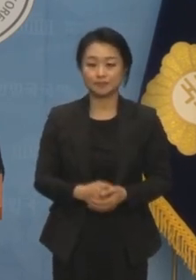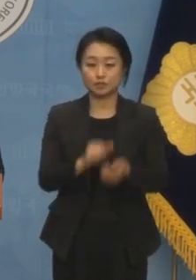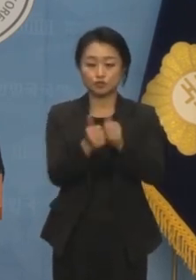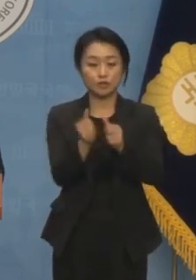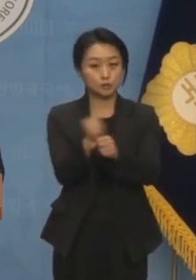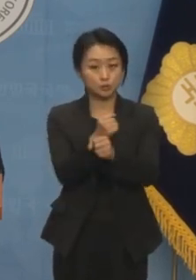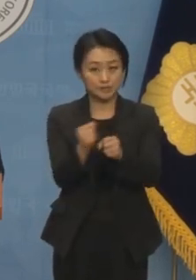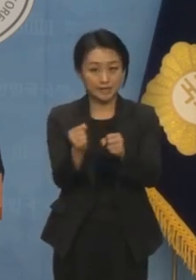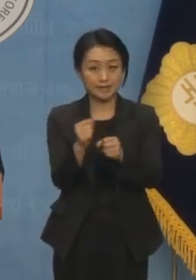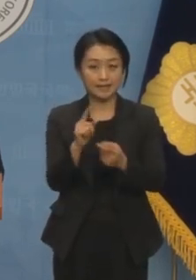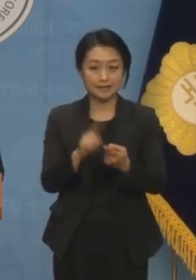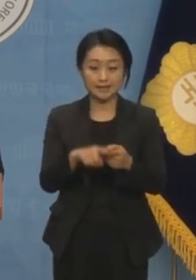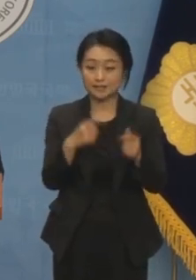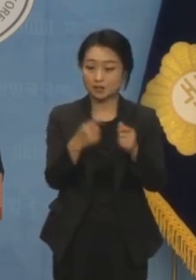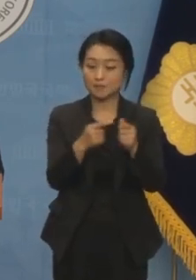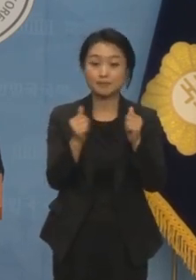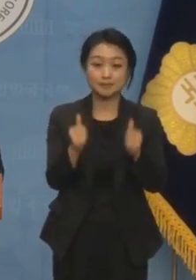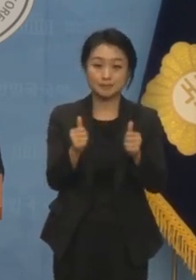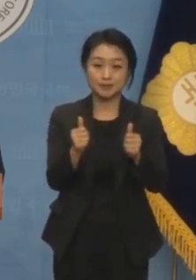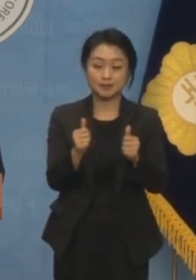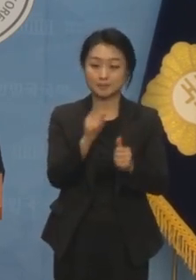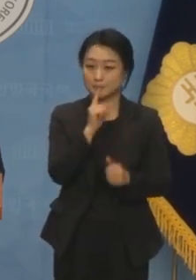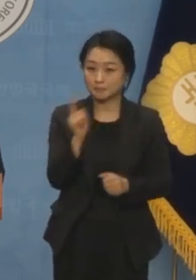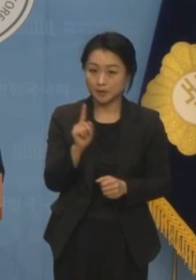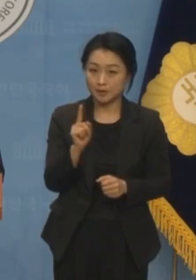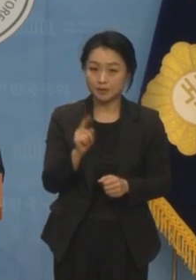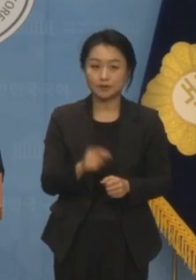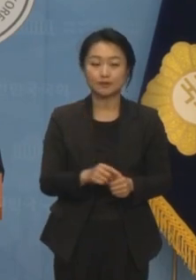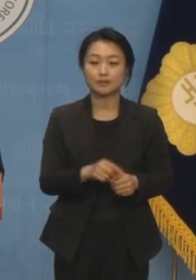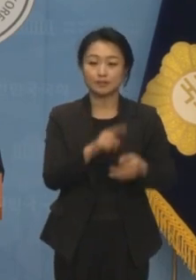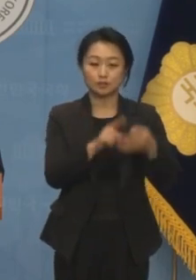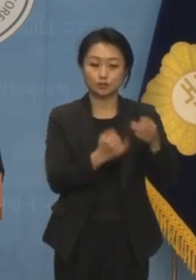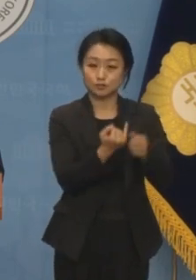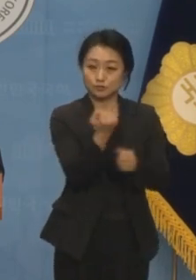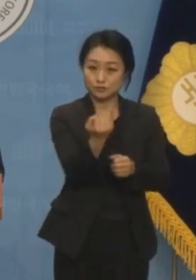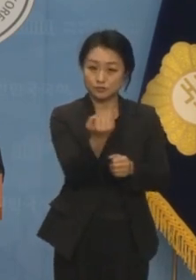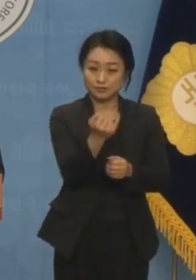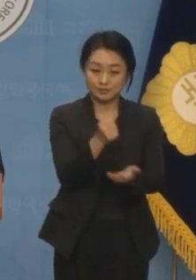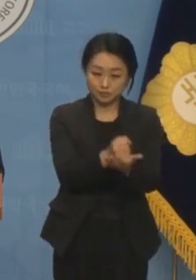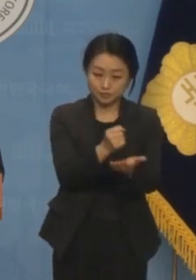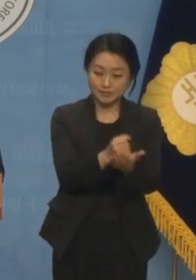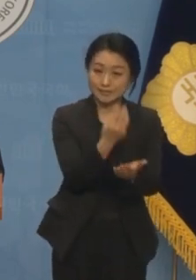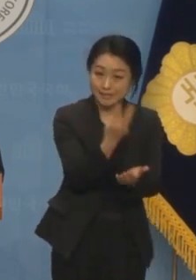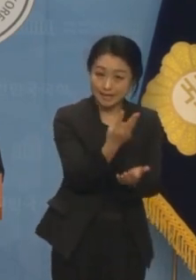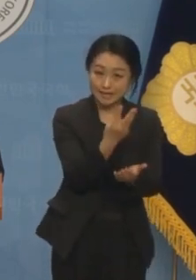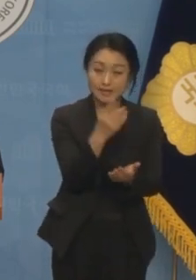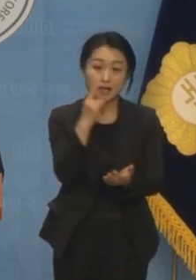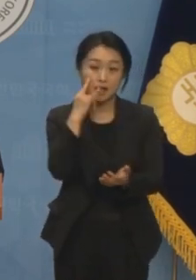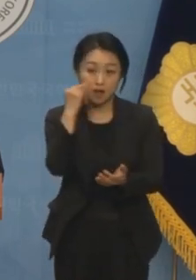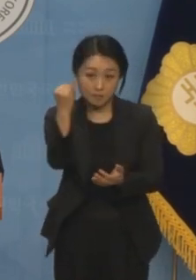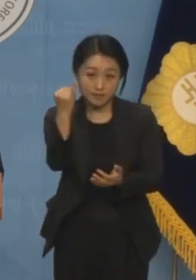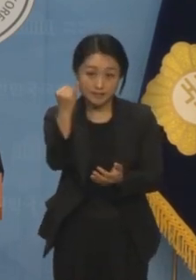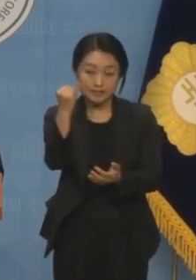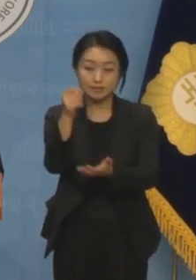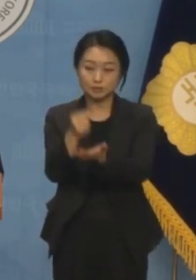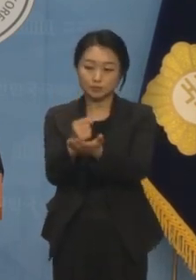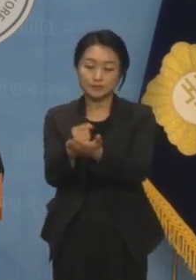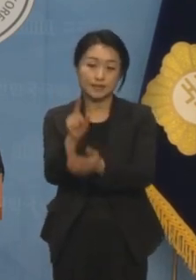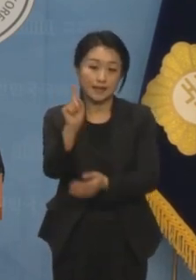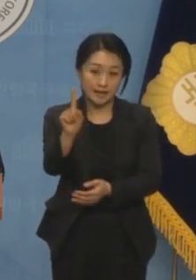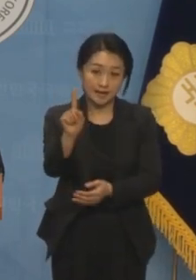도이치모터스 주가 조작의 1심 재판부는 김 씨의 계좌 3개와 모친 최은순 씨의 계좌